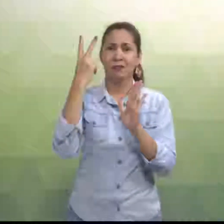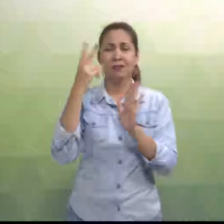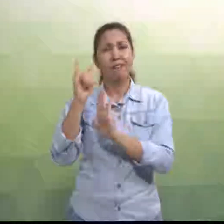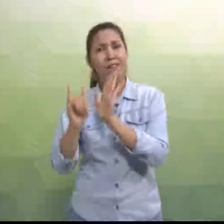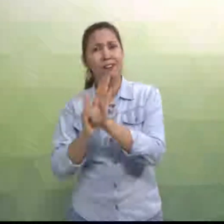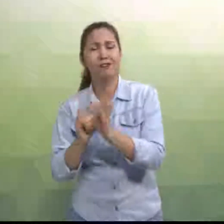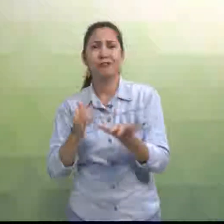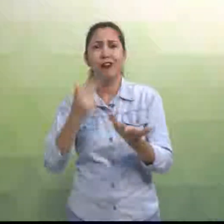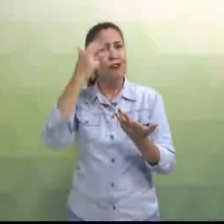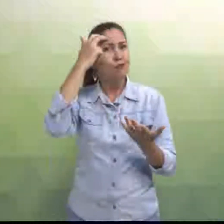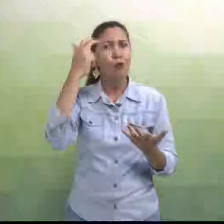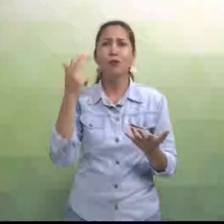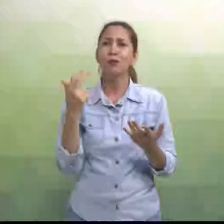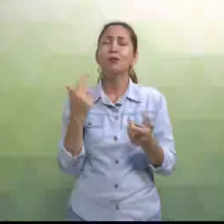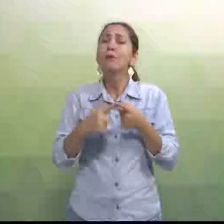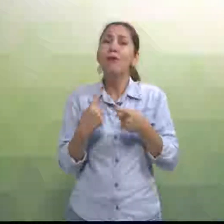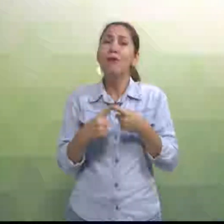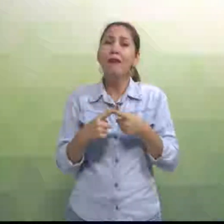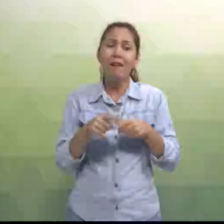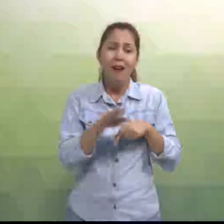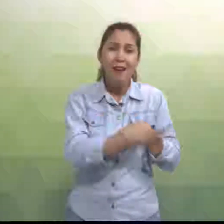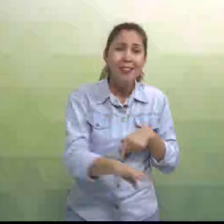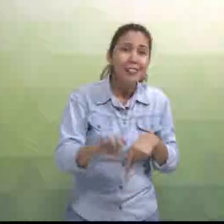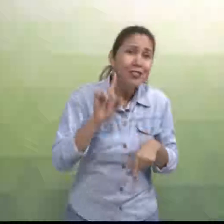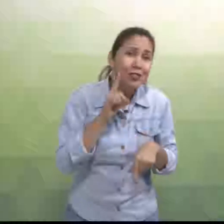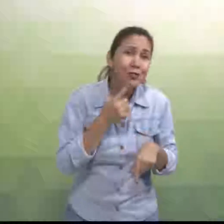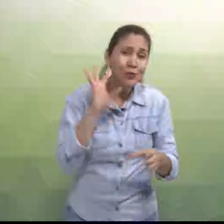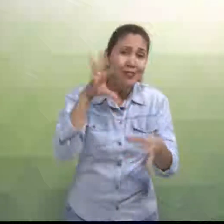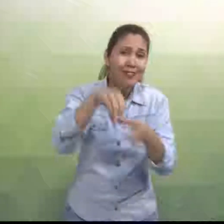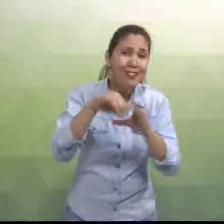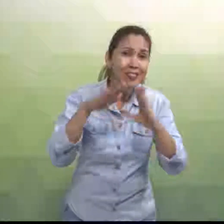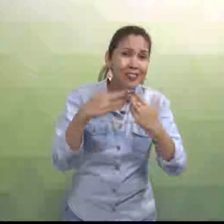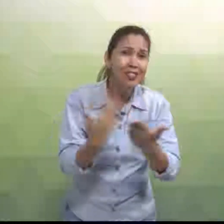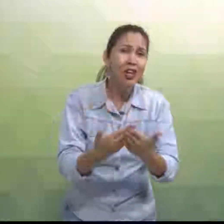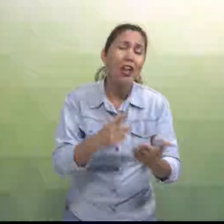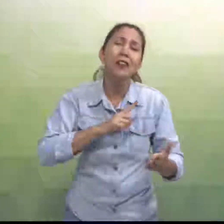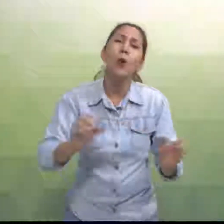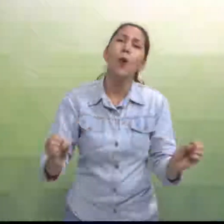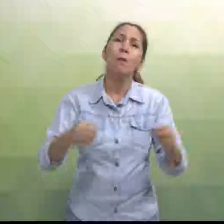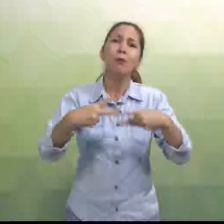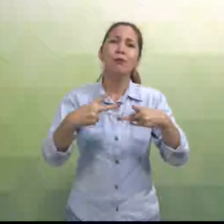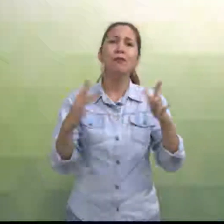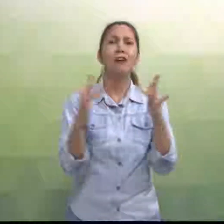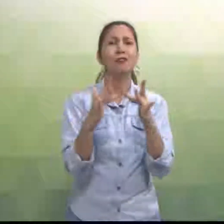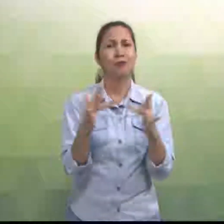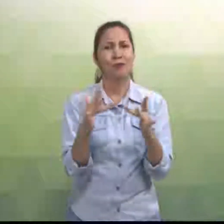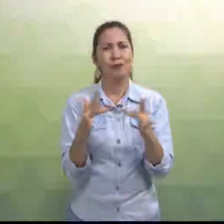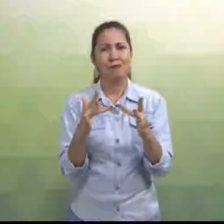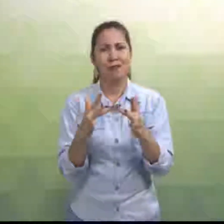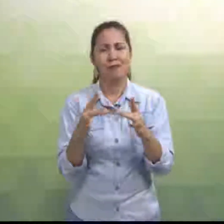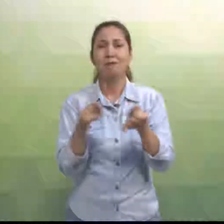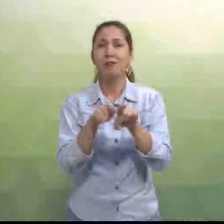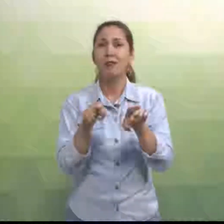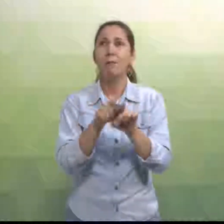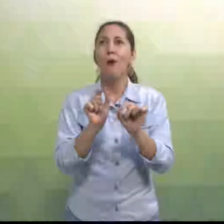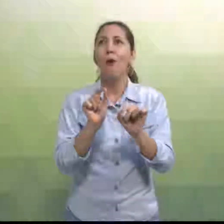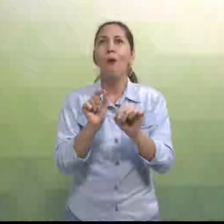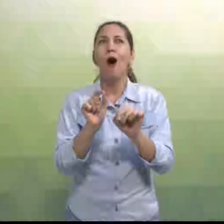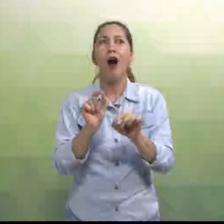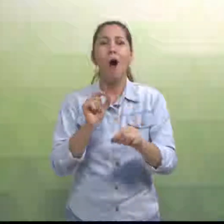ser valorizado, a cultura, a identidade. A criança surda deve ter oportunidade de ter contato com esses aspectos